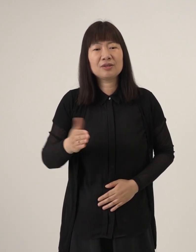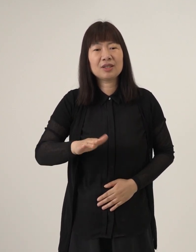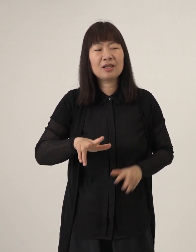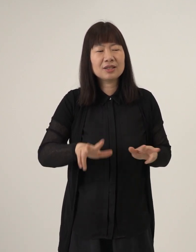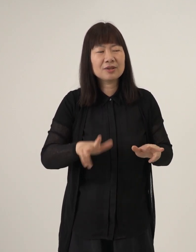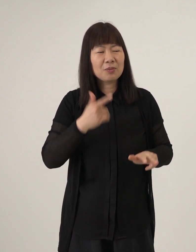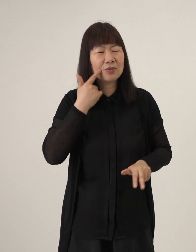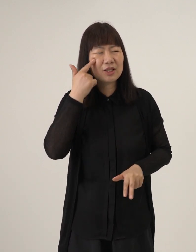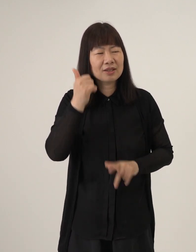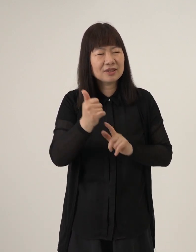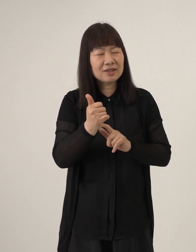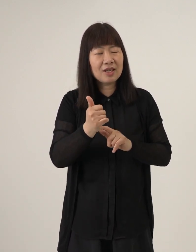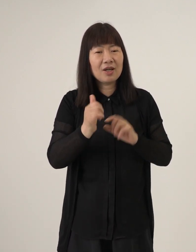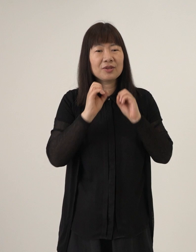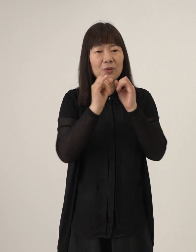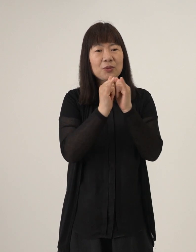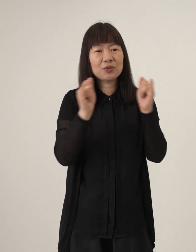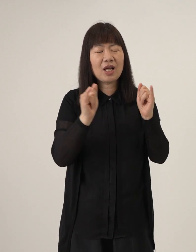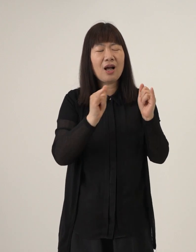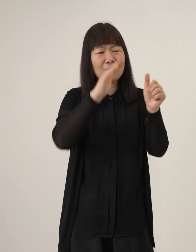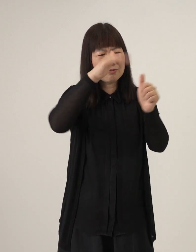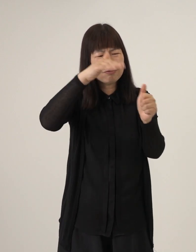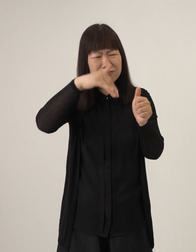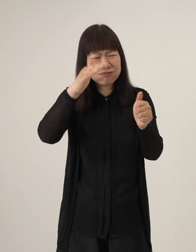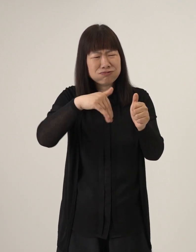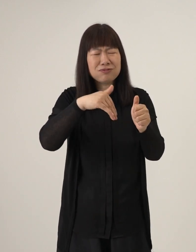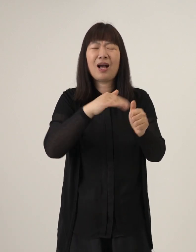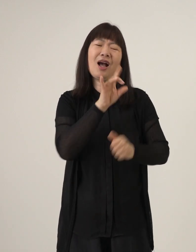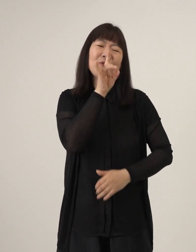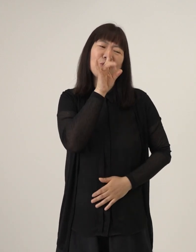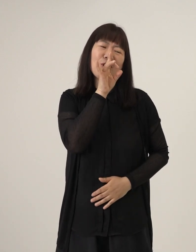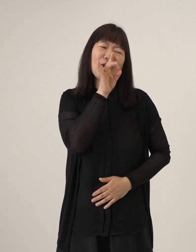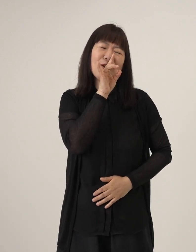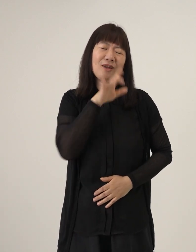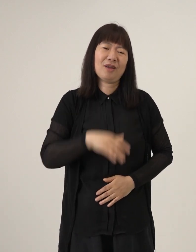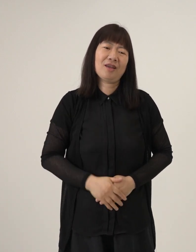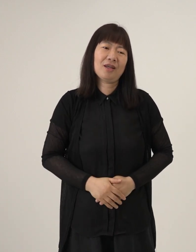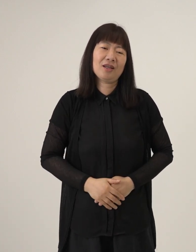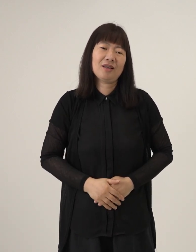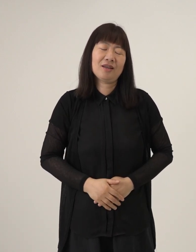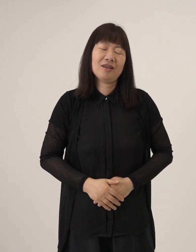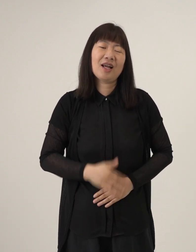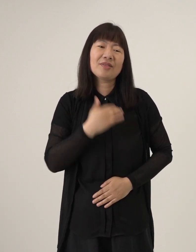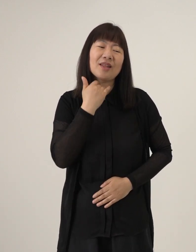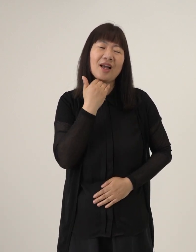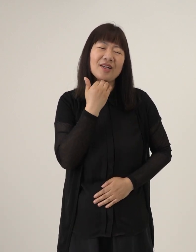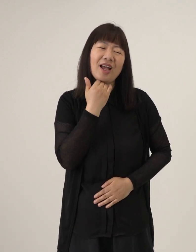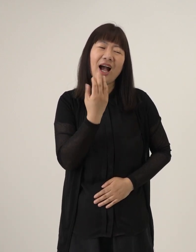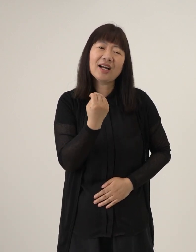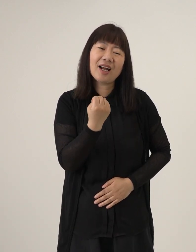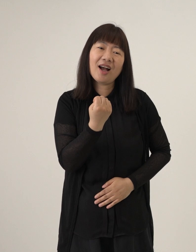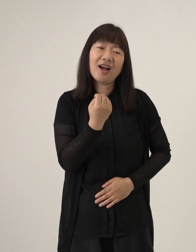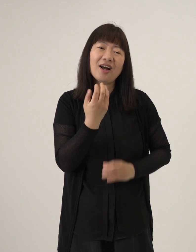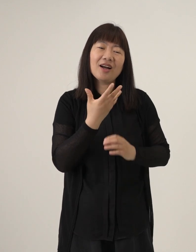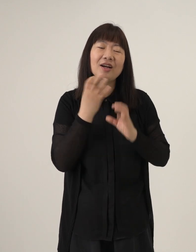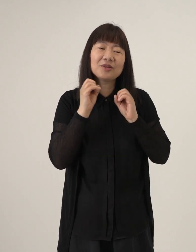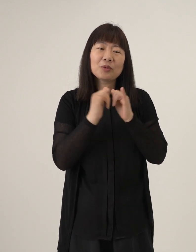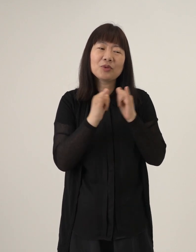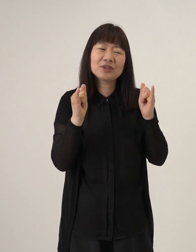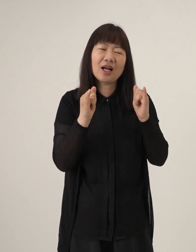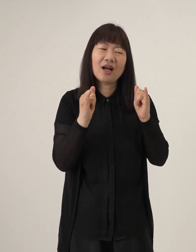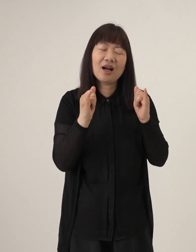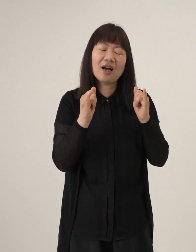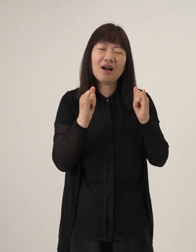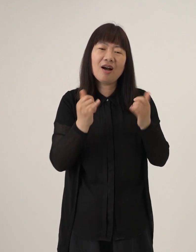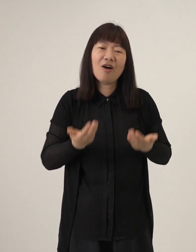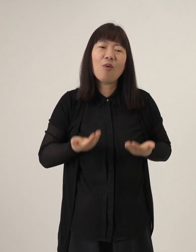지금 선교사 동원이 안 됩니다. 그리고 동원하는 나이대가 몇 살인지 아십니까?